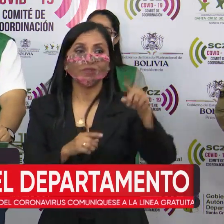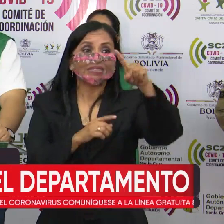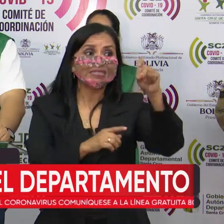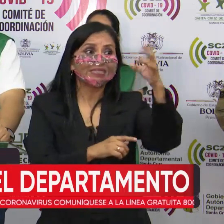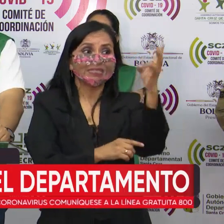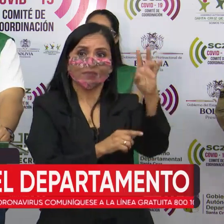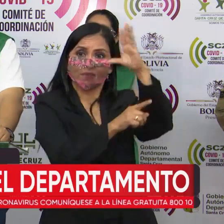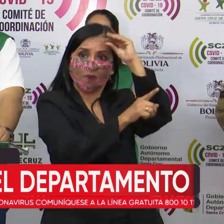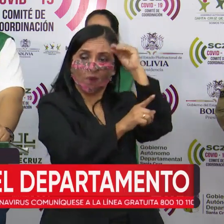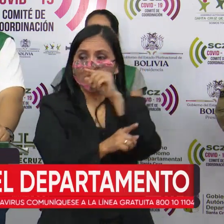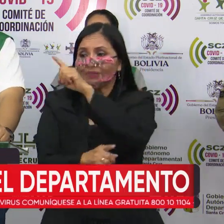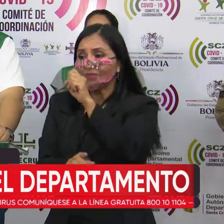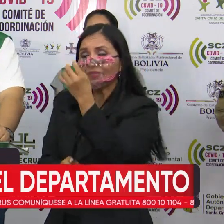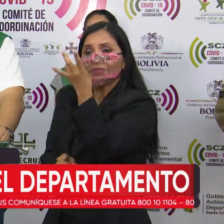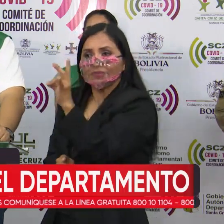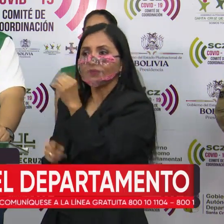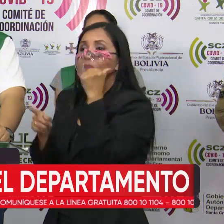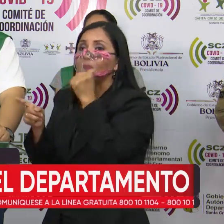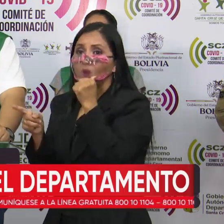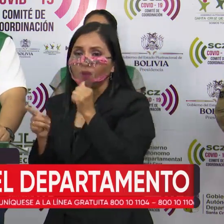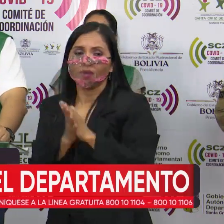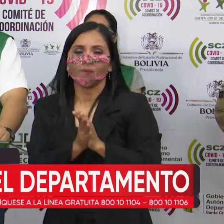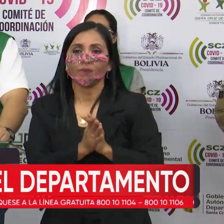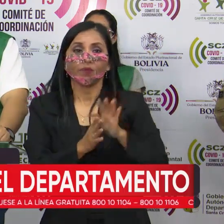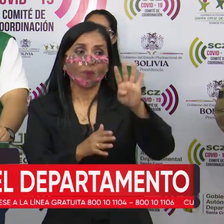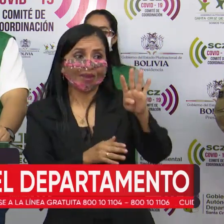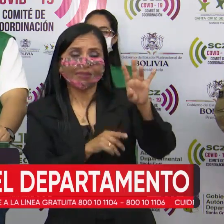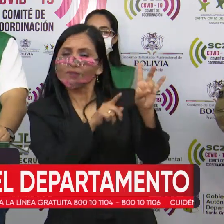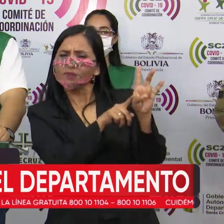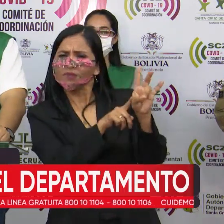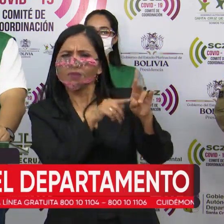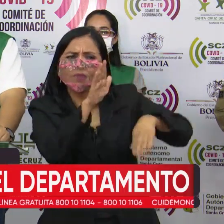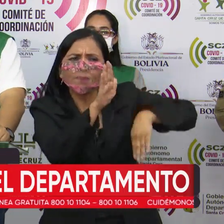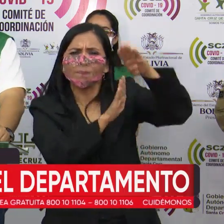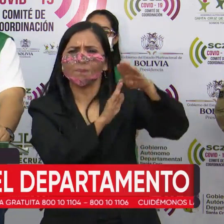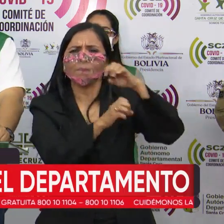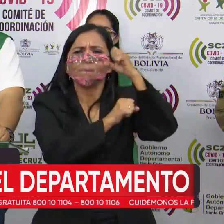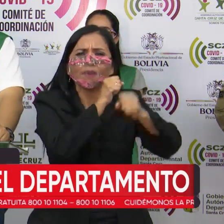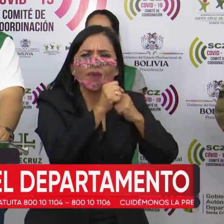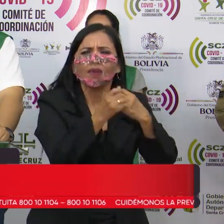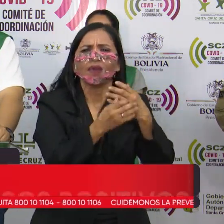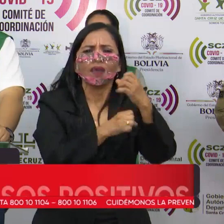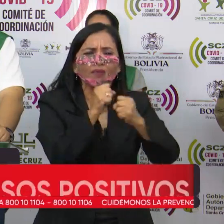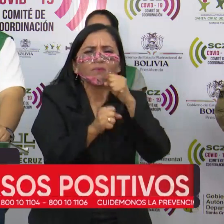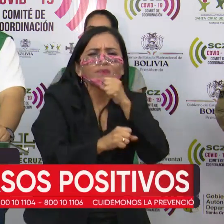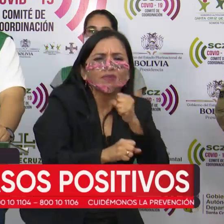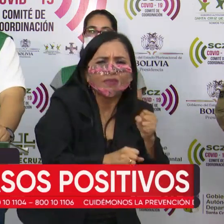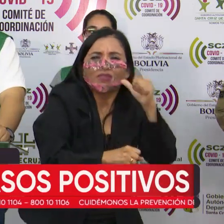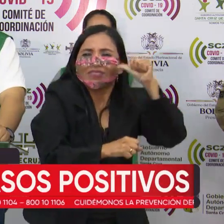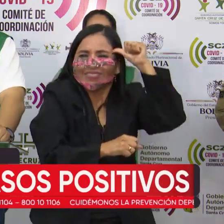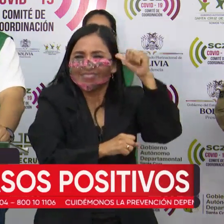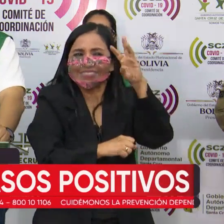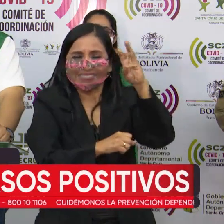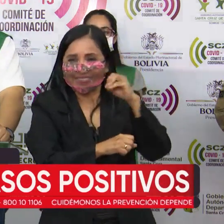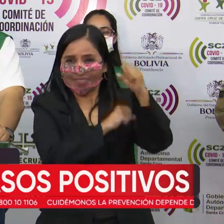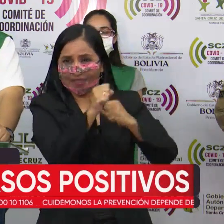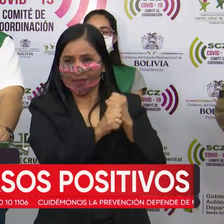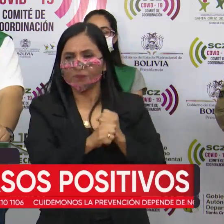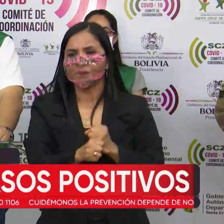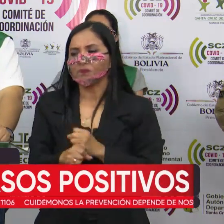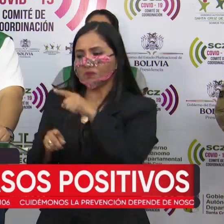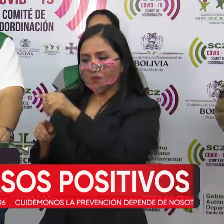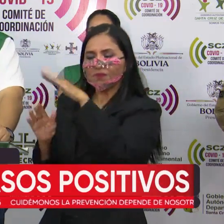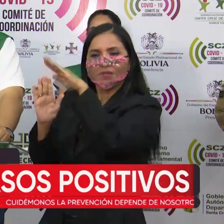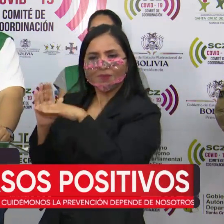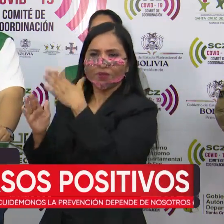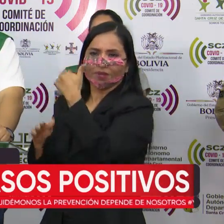varones, 117 mujeres, 47 de ellos son mayores de 60 años y 8 son menores de